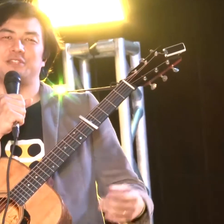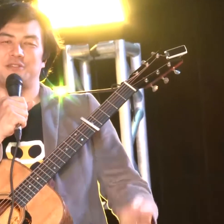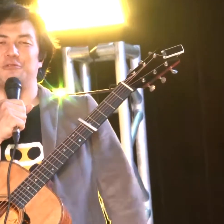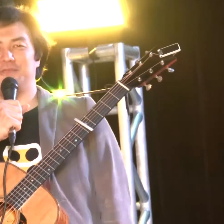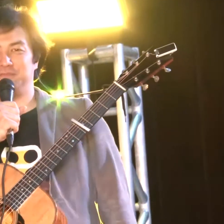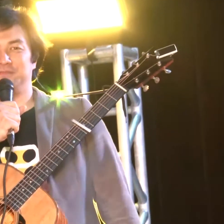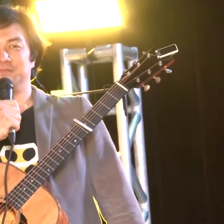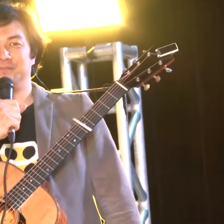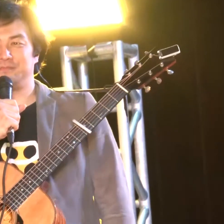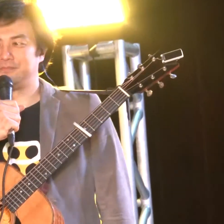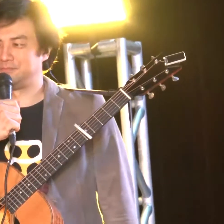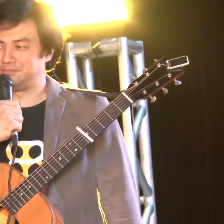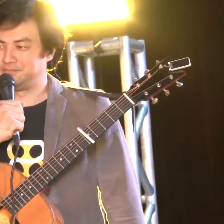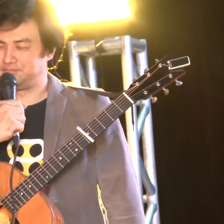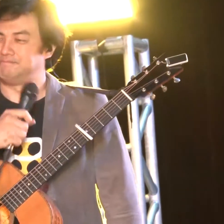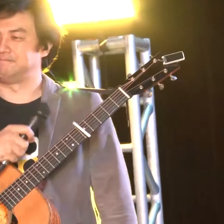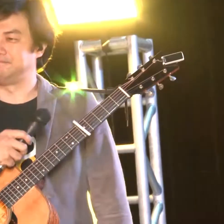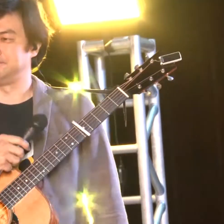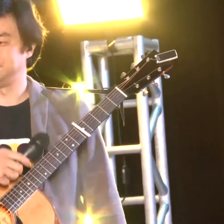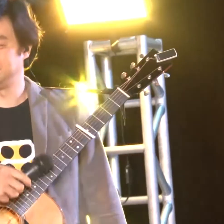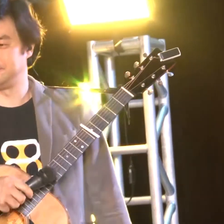ser um vencedor.